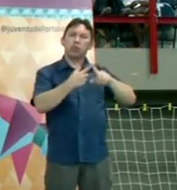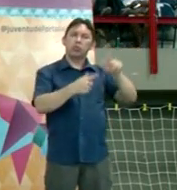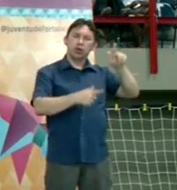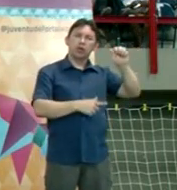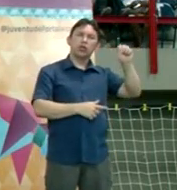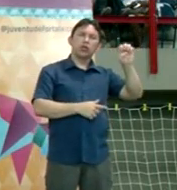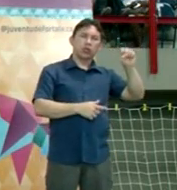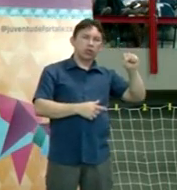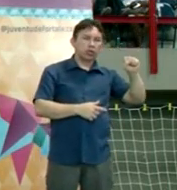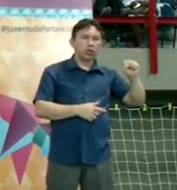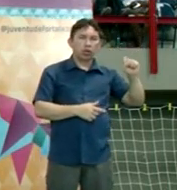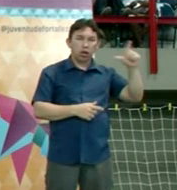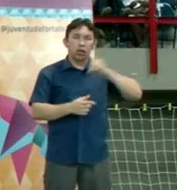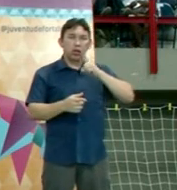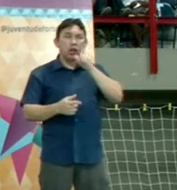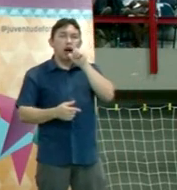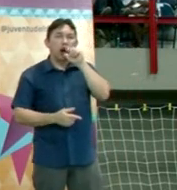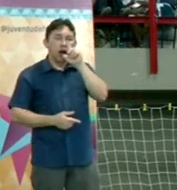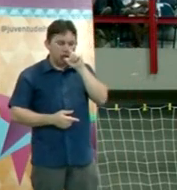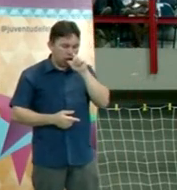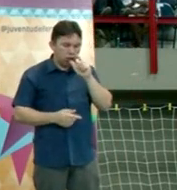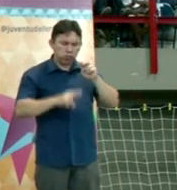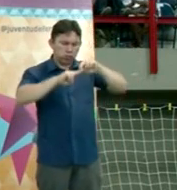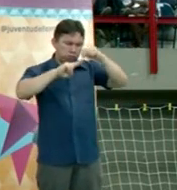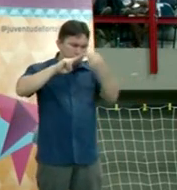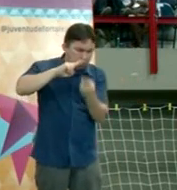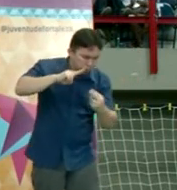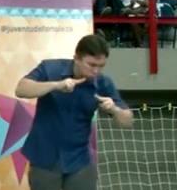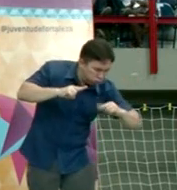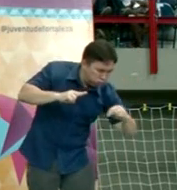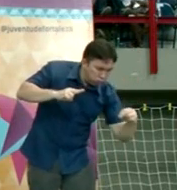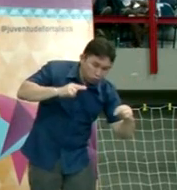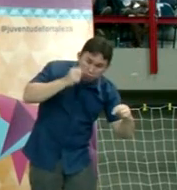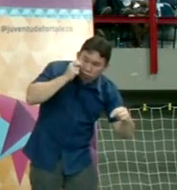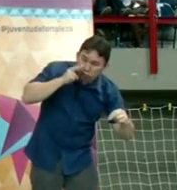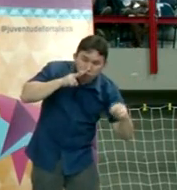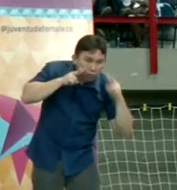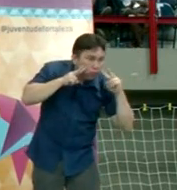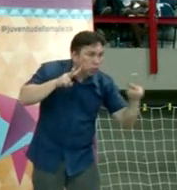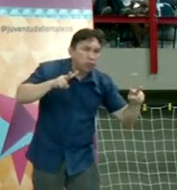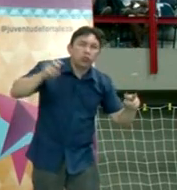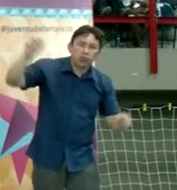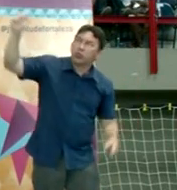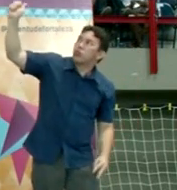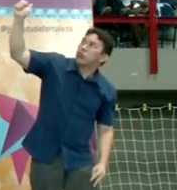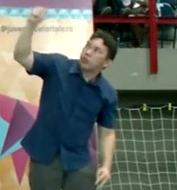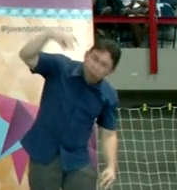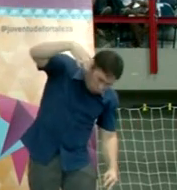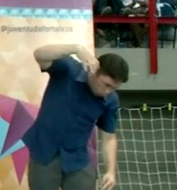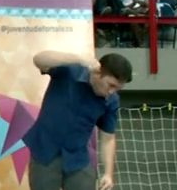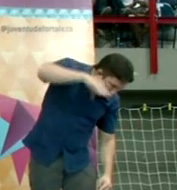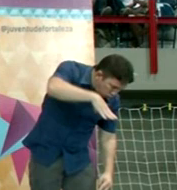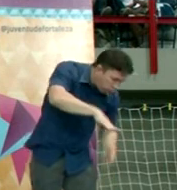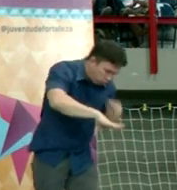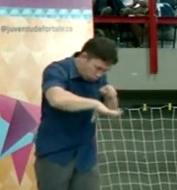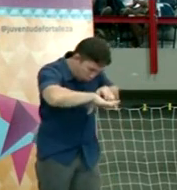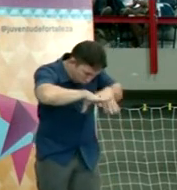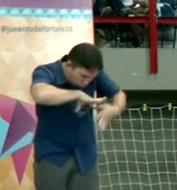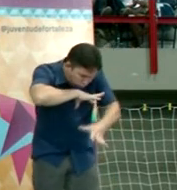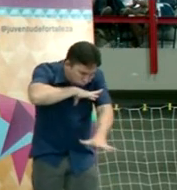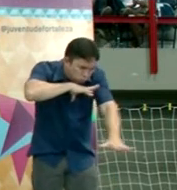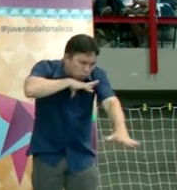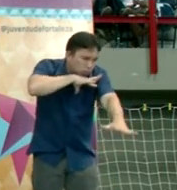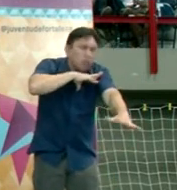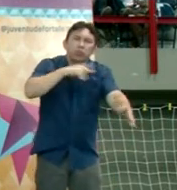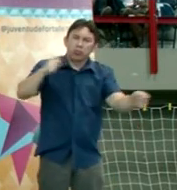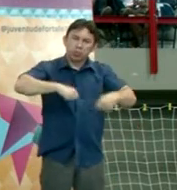gases. Se você estiver embaixo d'água, numa piscina limpinha, e você abrir os olhos, você consegue ver embaixo d'água. Então a luz atravessa